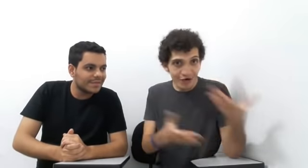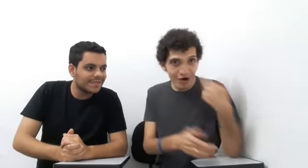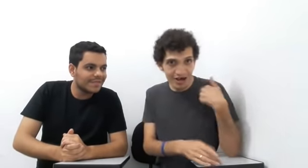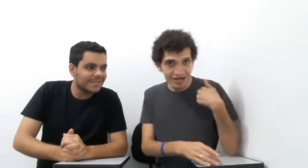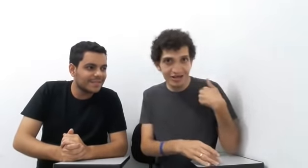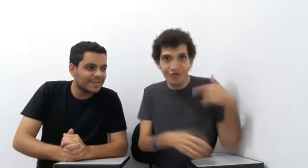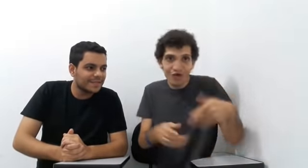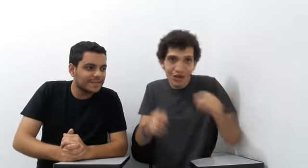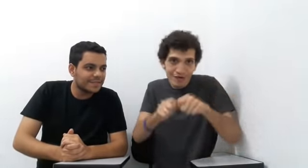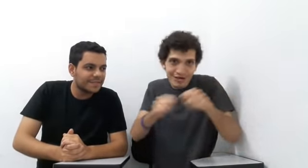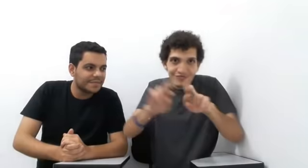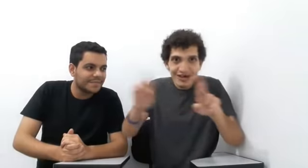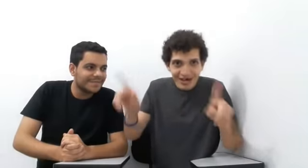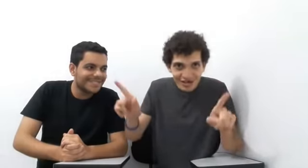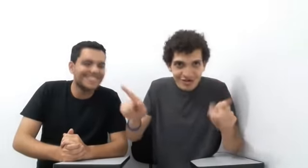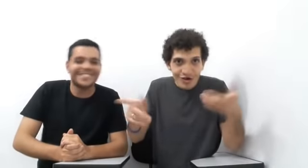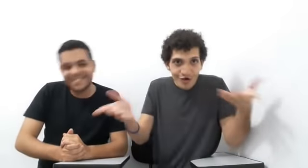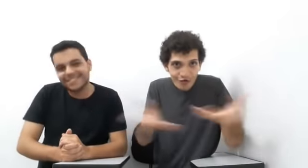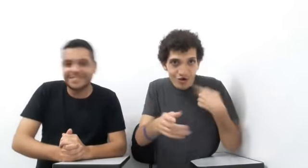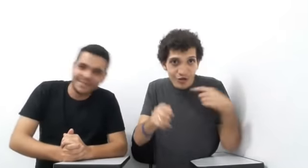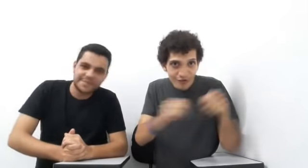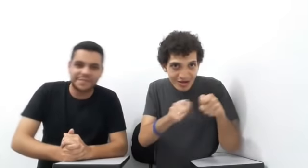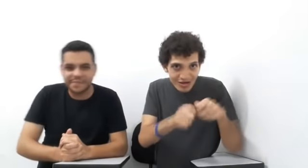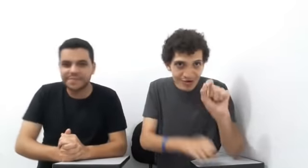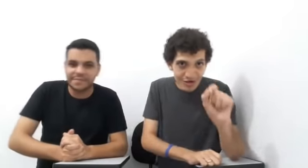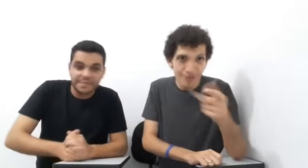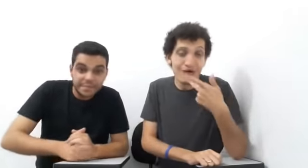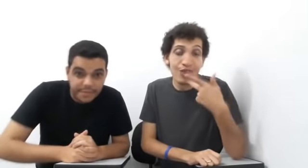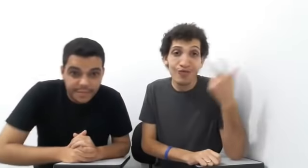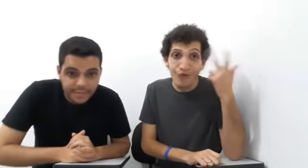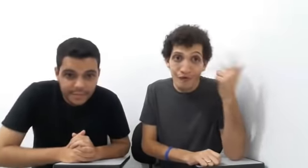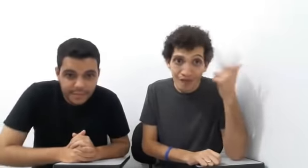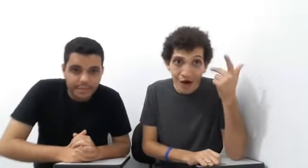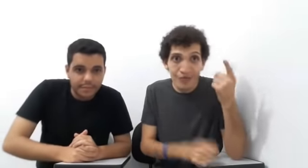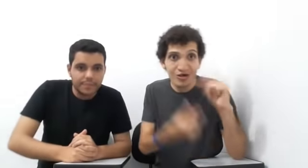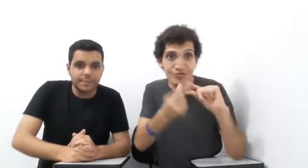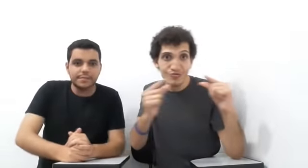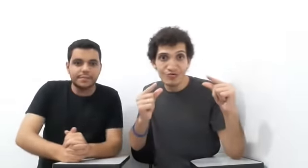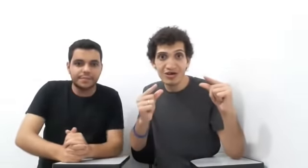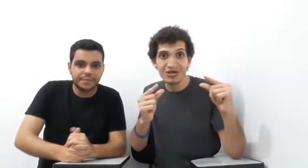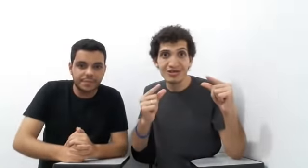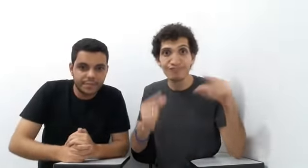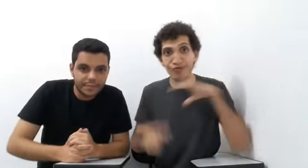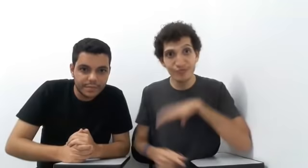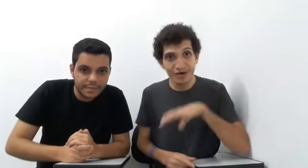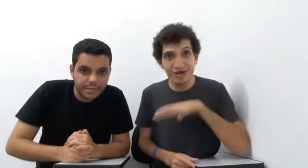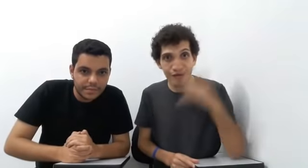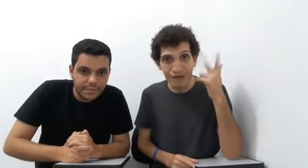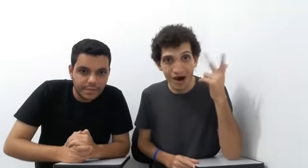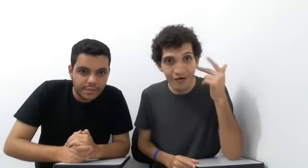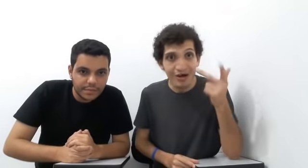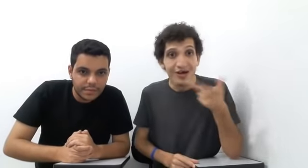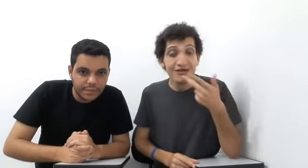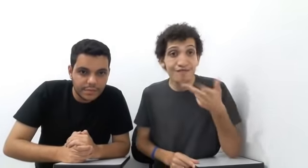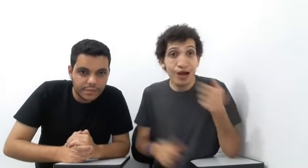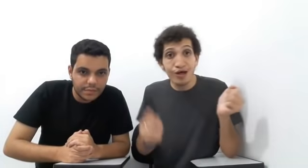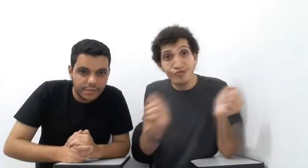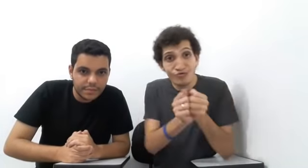agora e hoje está fazendo diferente. Hoje eu estou falando normal, na estrutura aí, português normal, e falando junto,